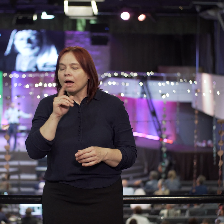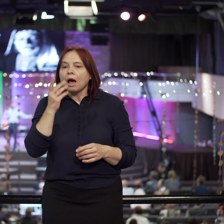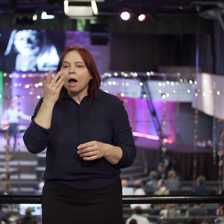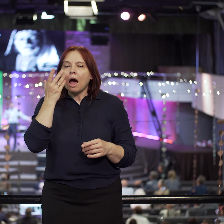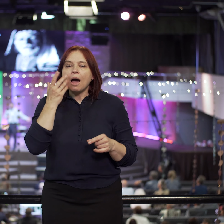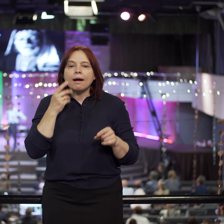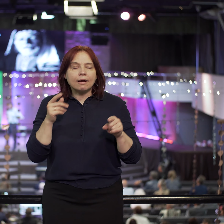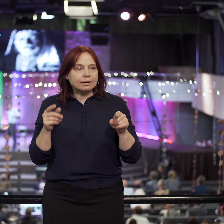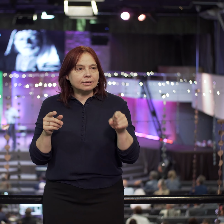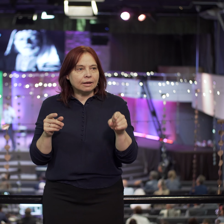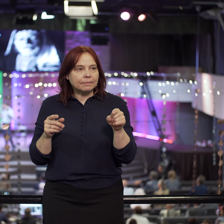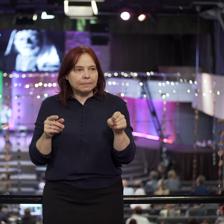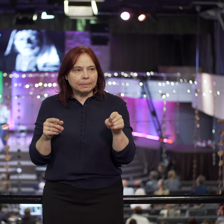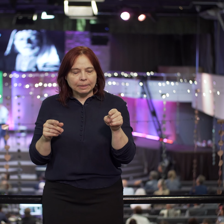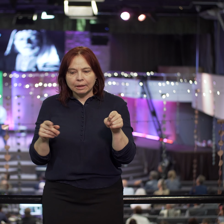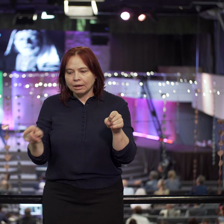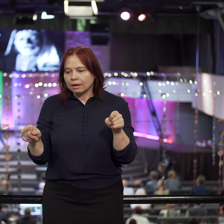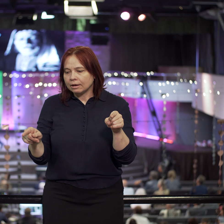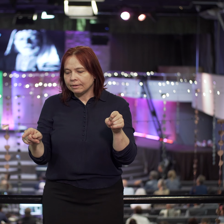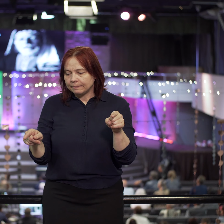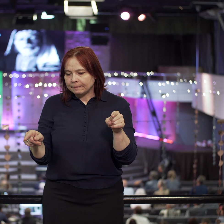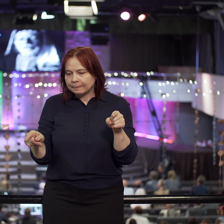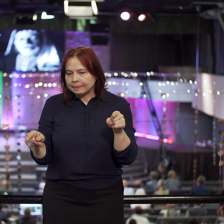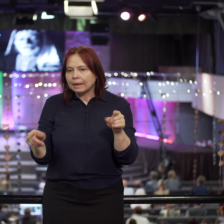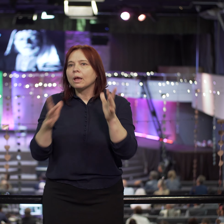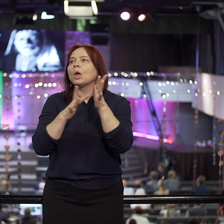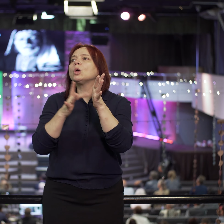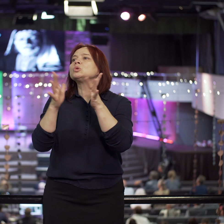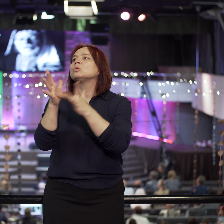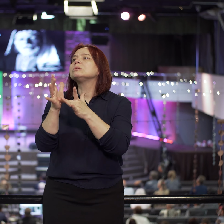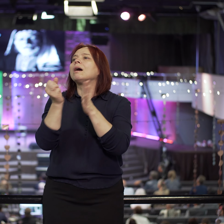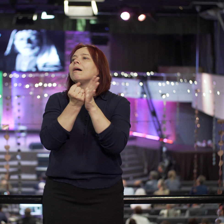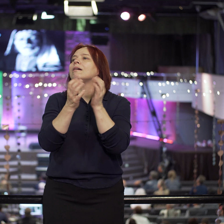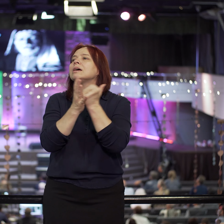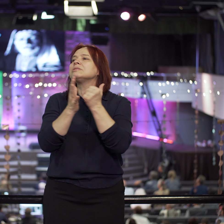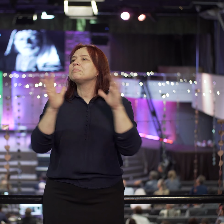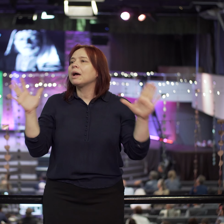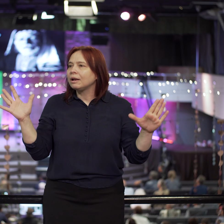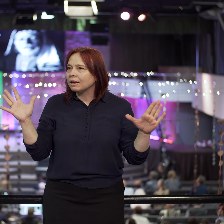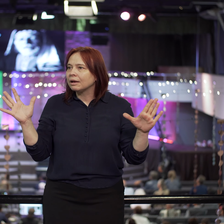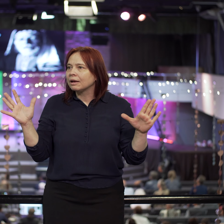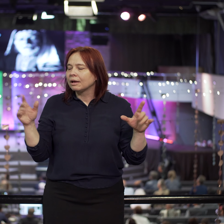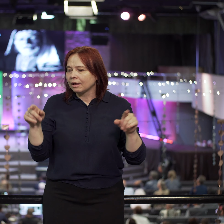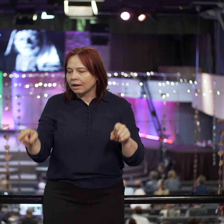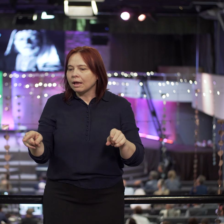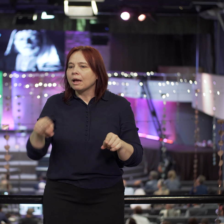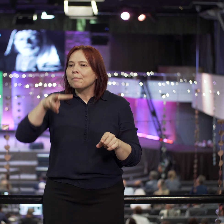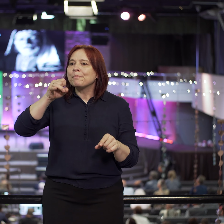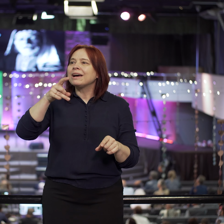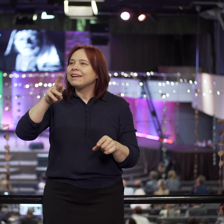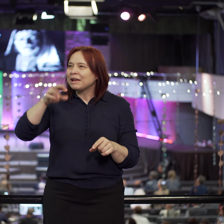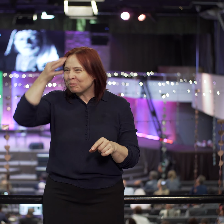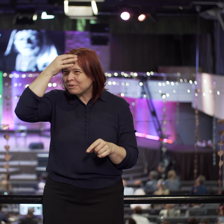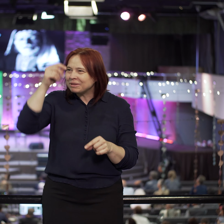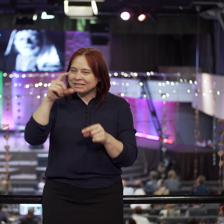драгоценного алавастрового, да, вот как бы елея. Вы помните, Мария, которая принесла